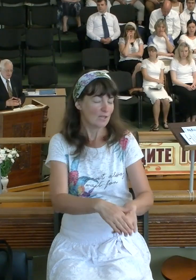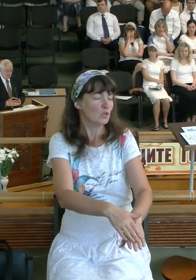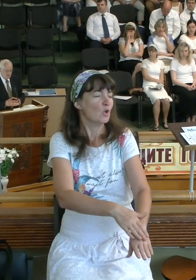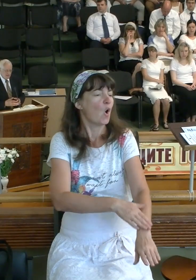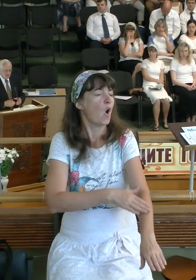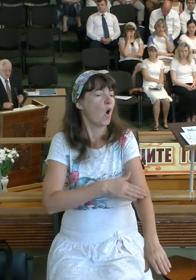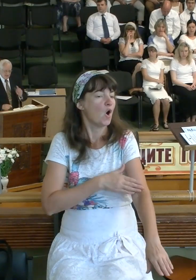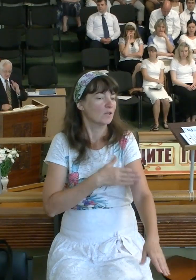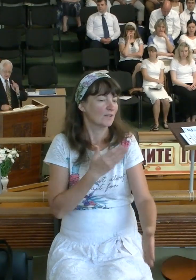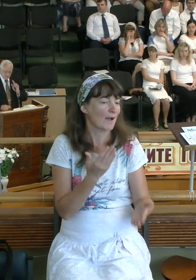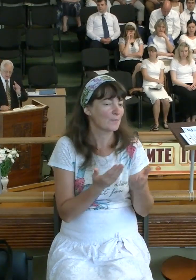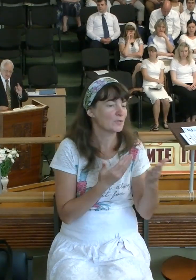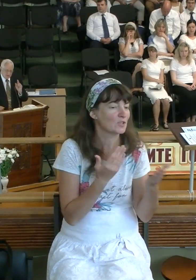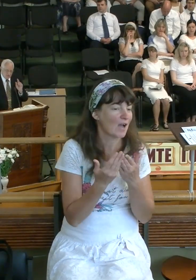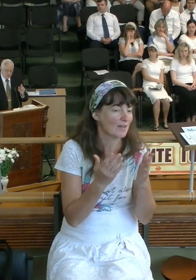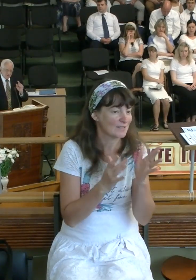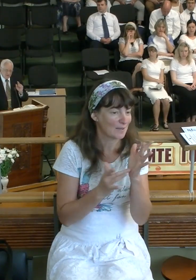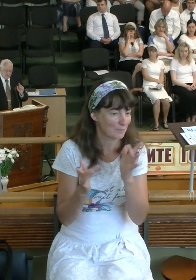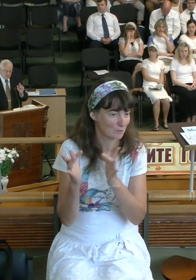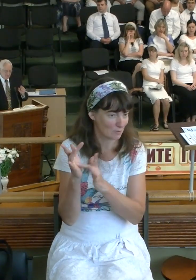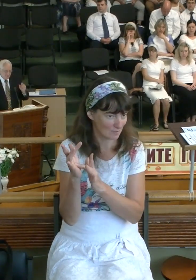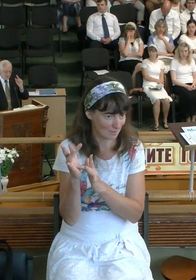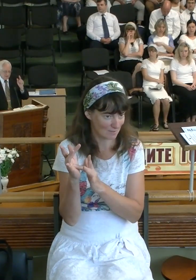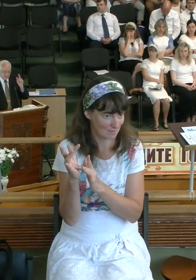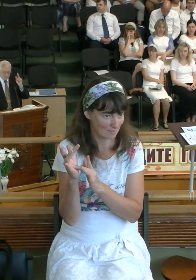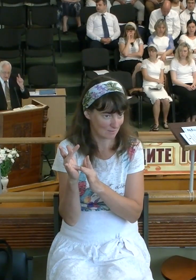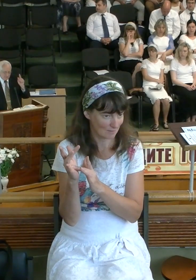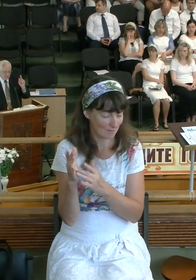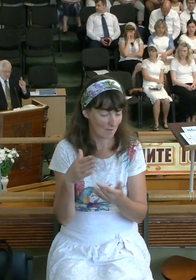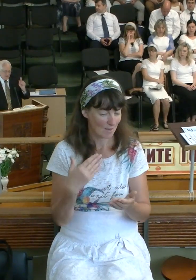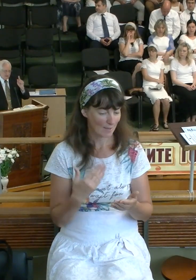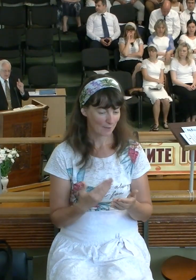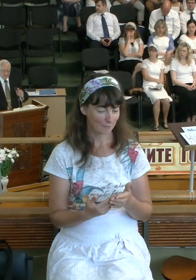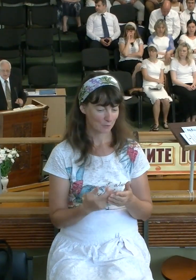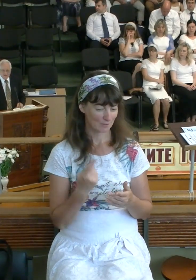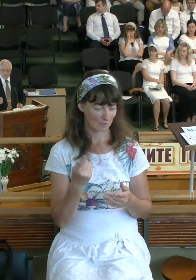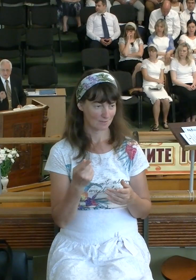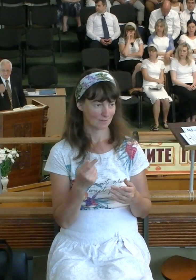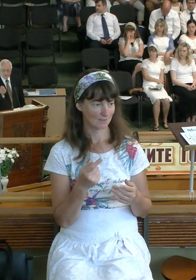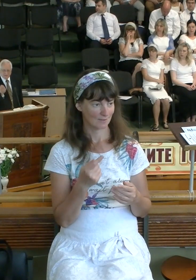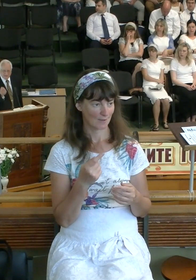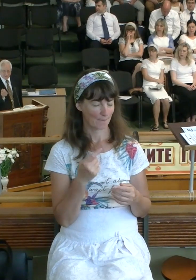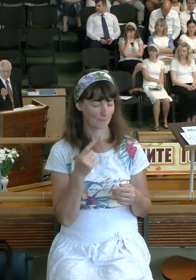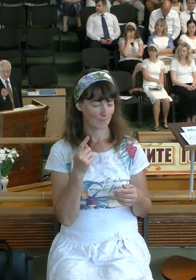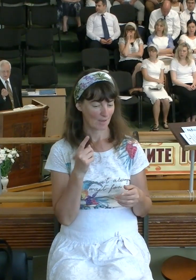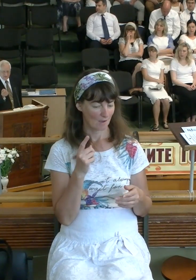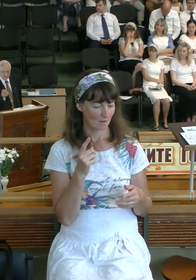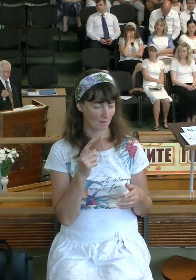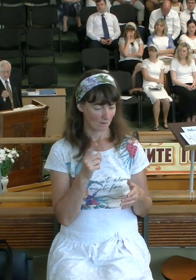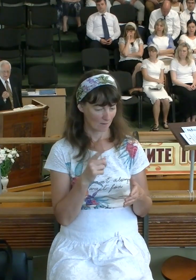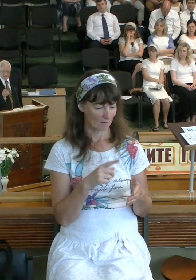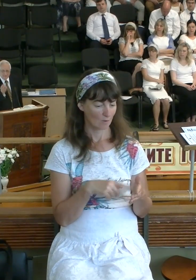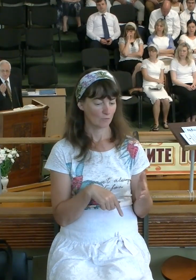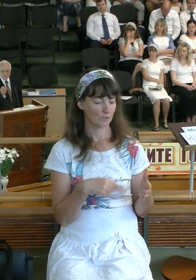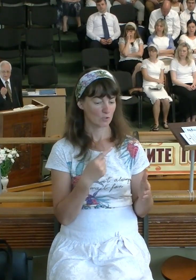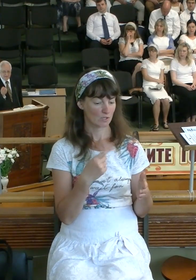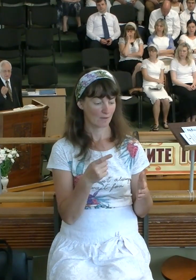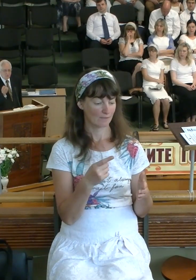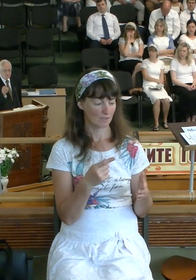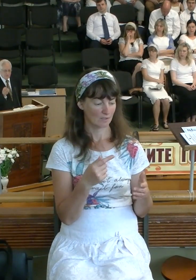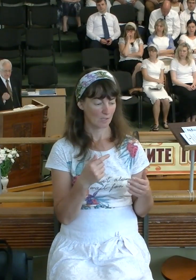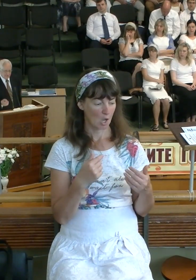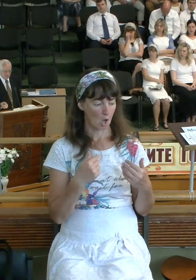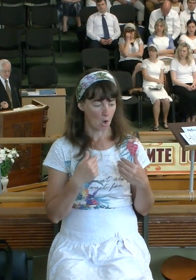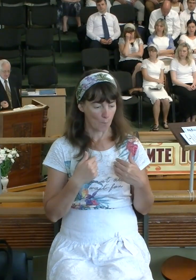Христе. И брат, который мне говорил, первый уверовавший, говорил: знаешь, что нас поразило? Нас